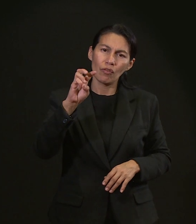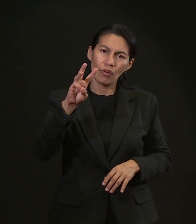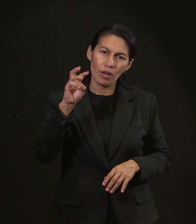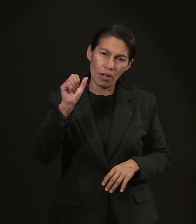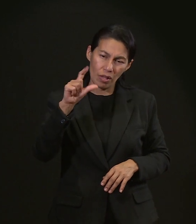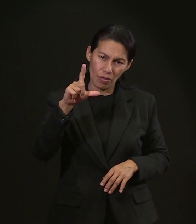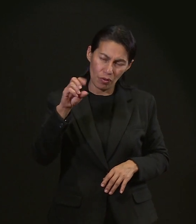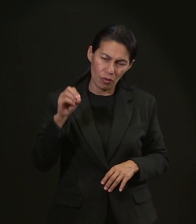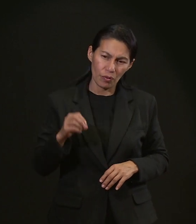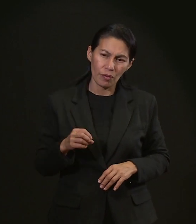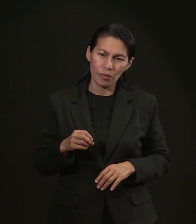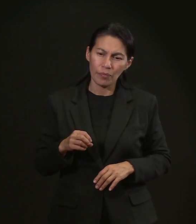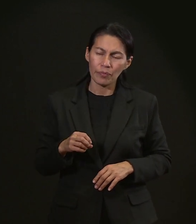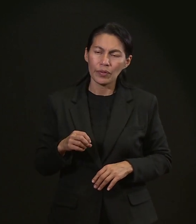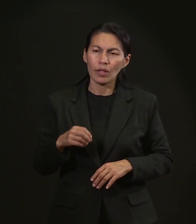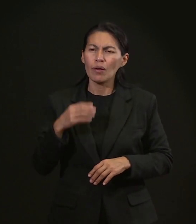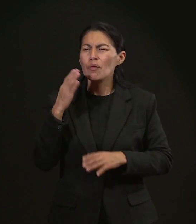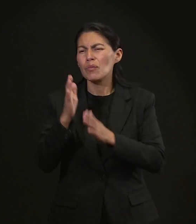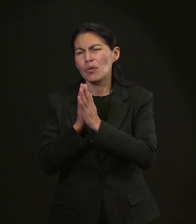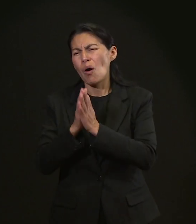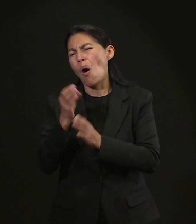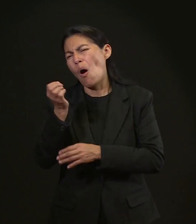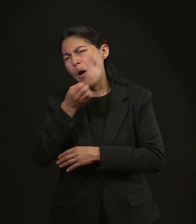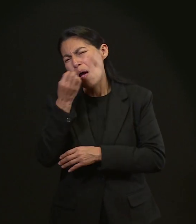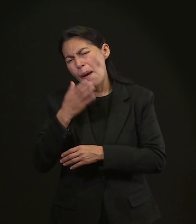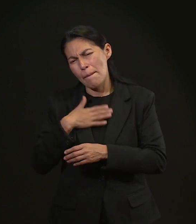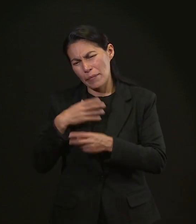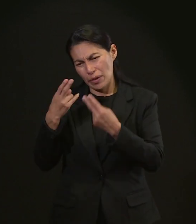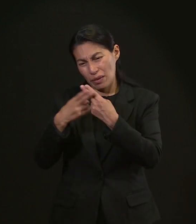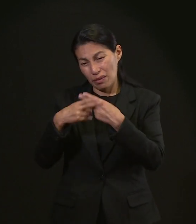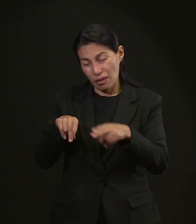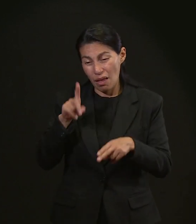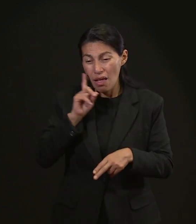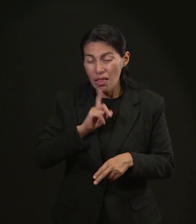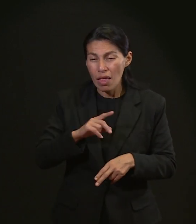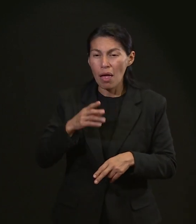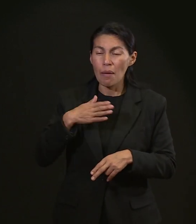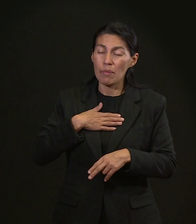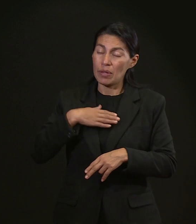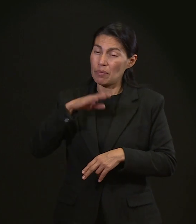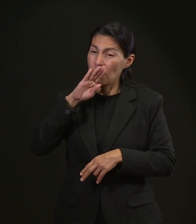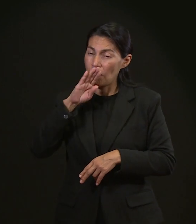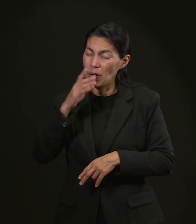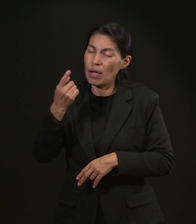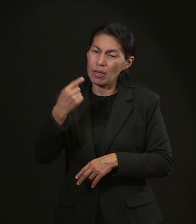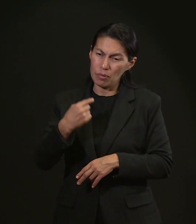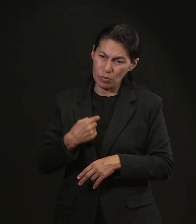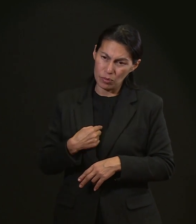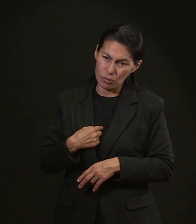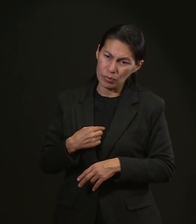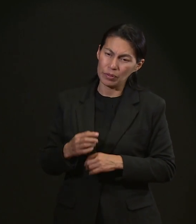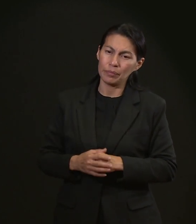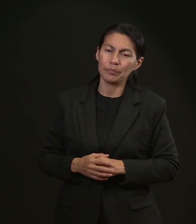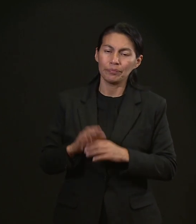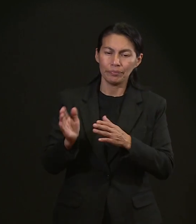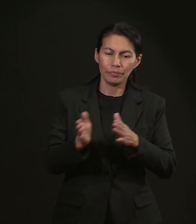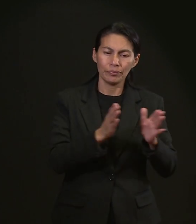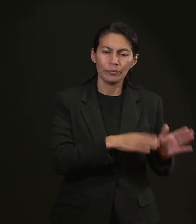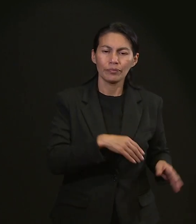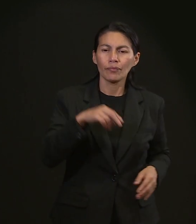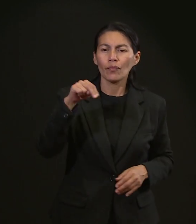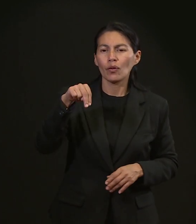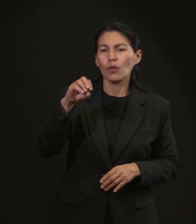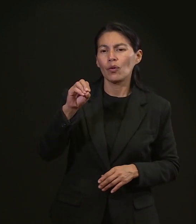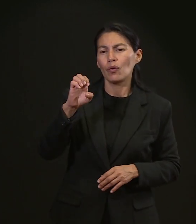mi nieta dios dios hay raquel magaña rodríguez por mi mamá raquel y por mí noemí y pido